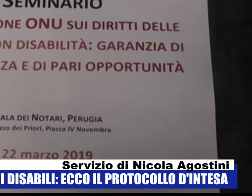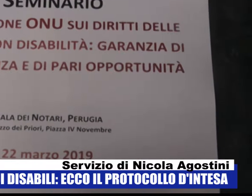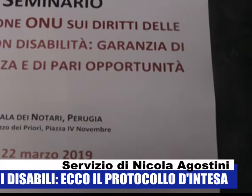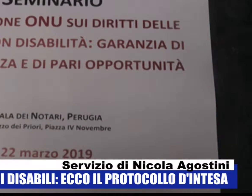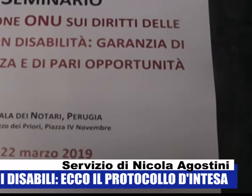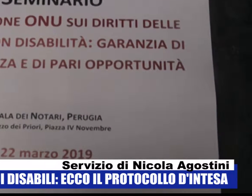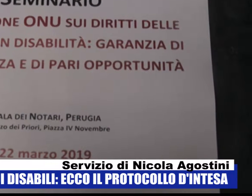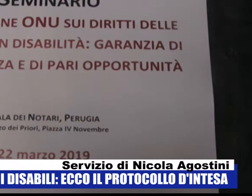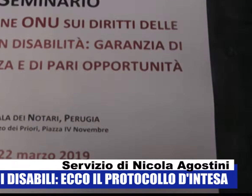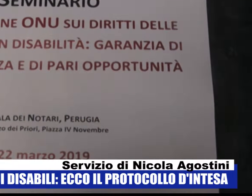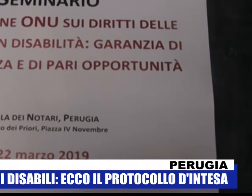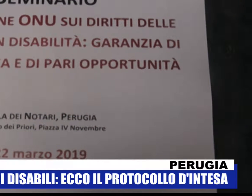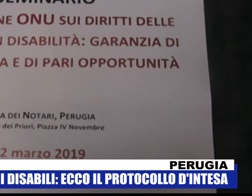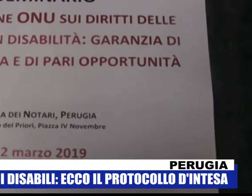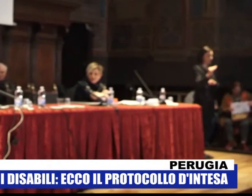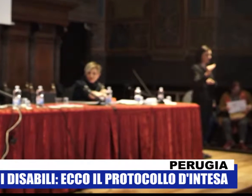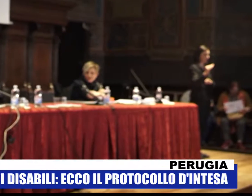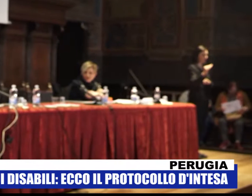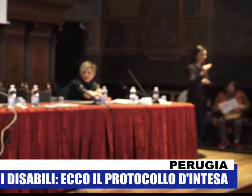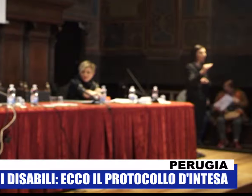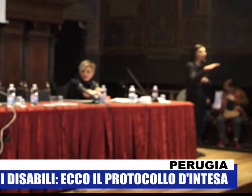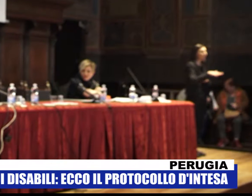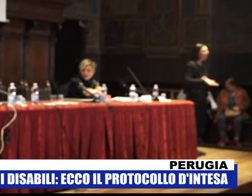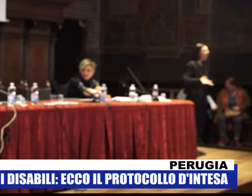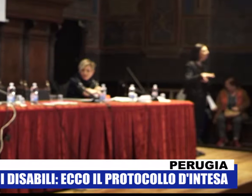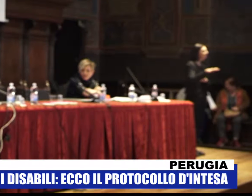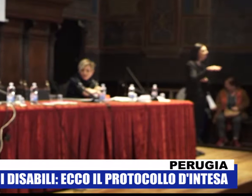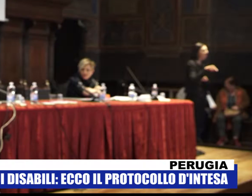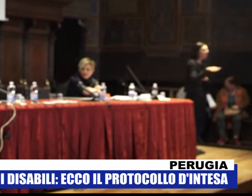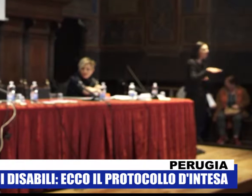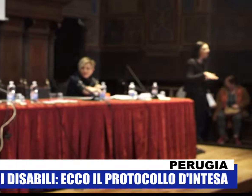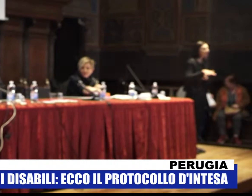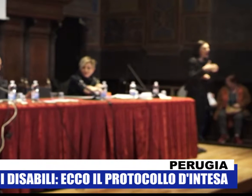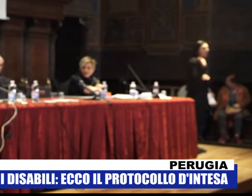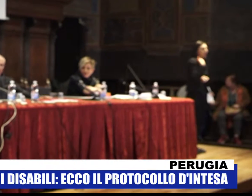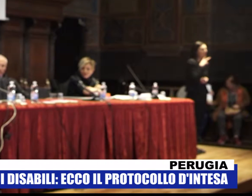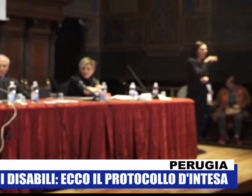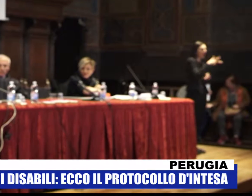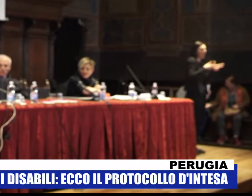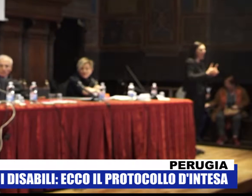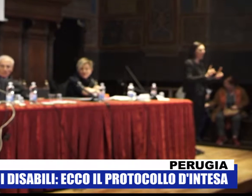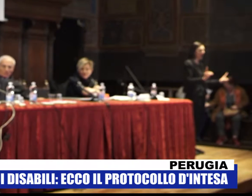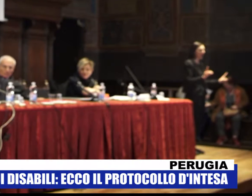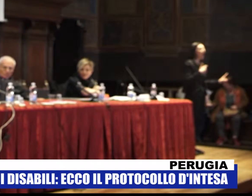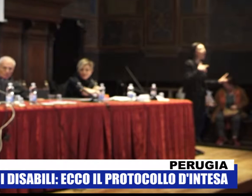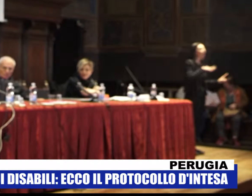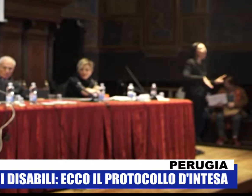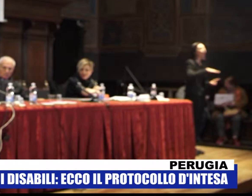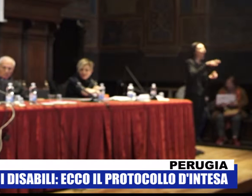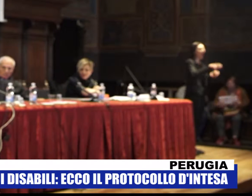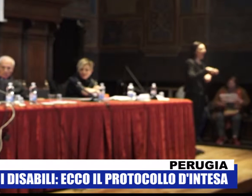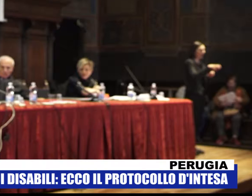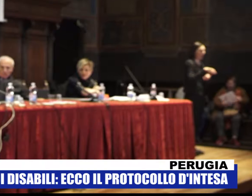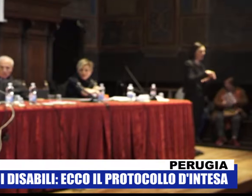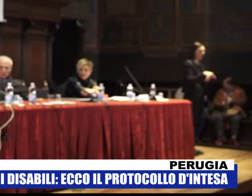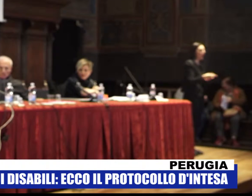Convenzione ONU sui diritti delle persone con disabilità, garanzia di cittadinanza e di pari opportunità se ne ha parlato stamattina alla Sala dei